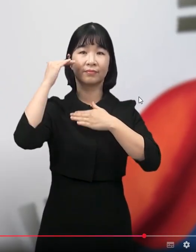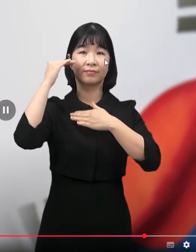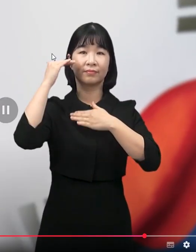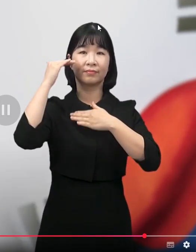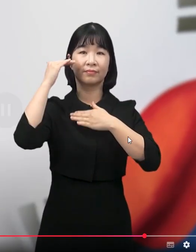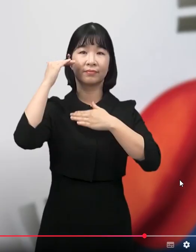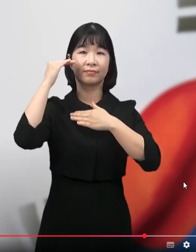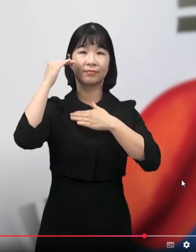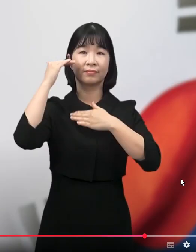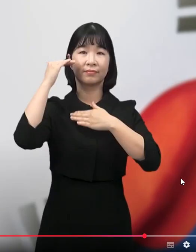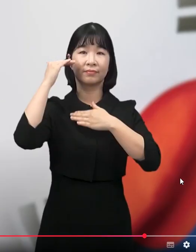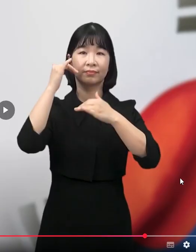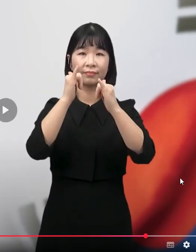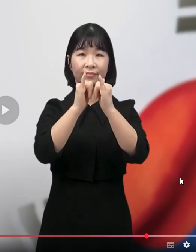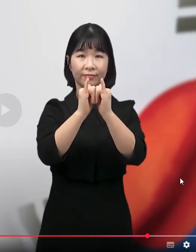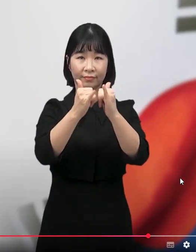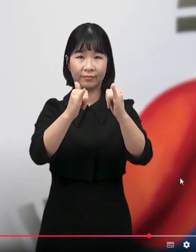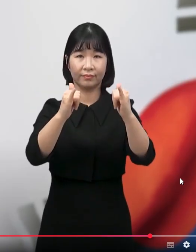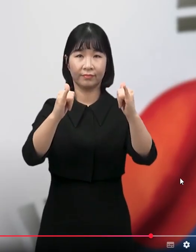나는 한국 사람이고